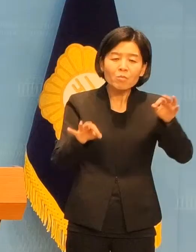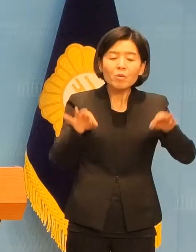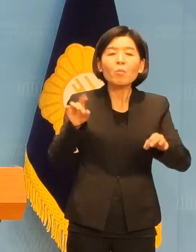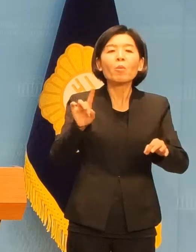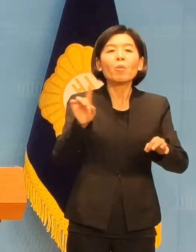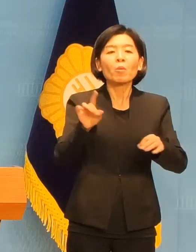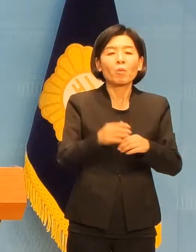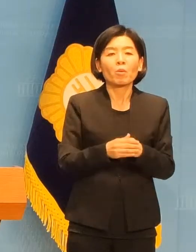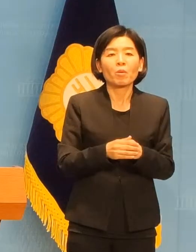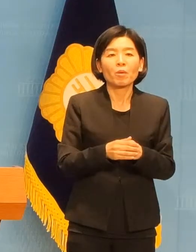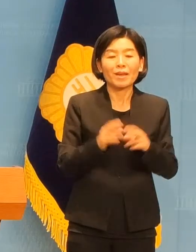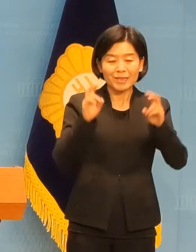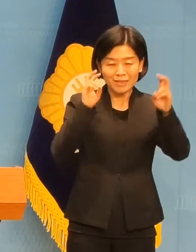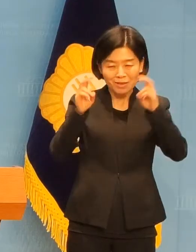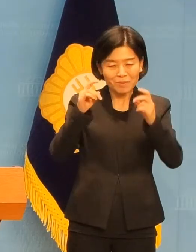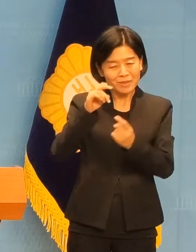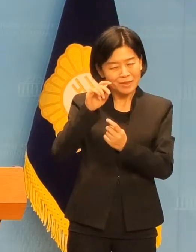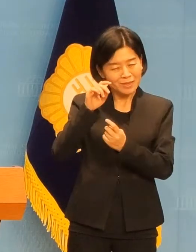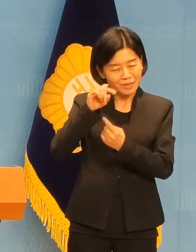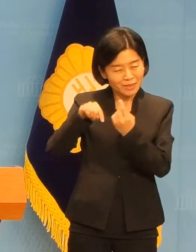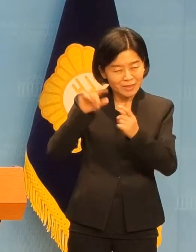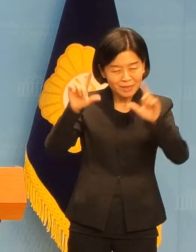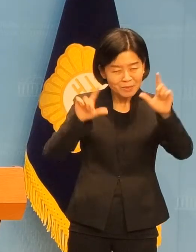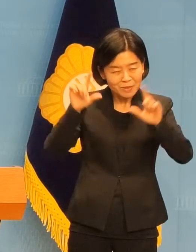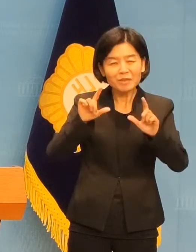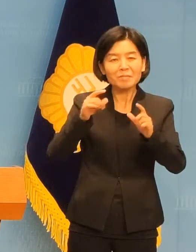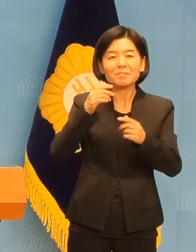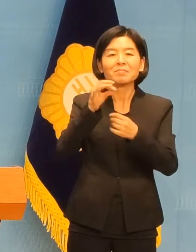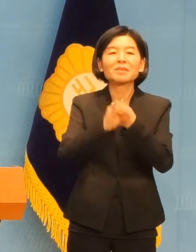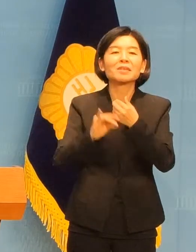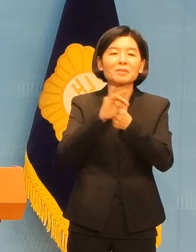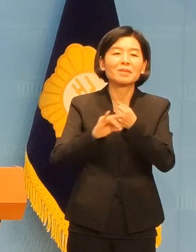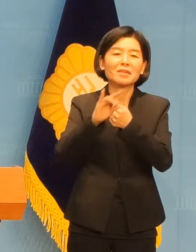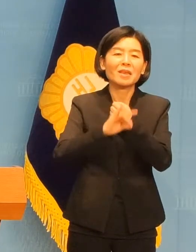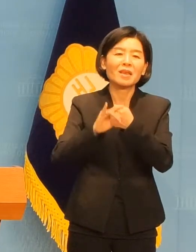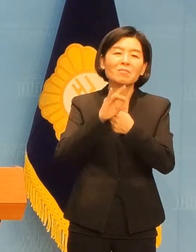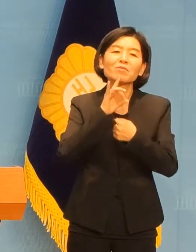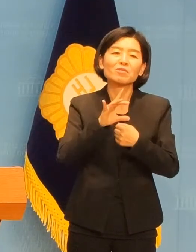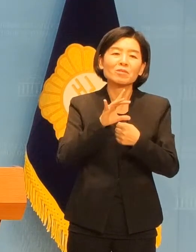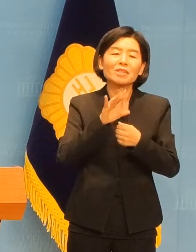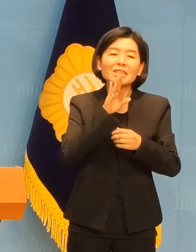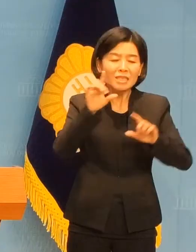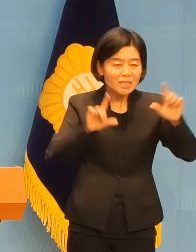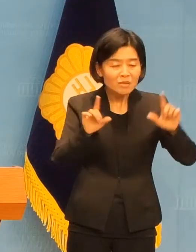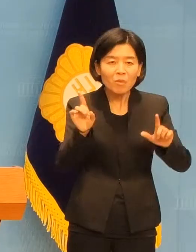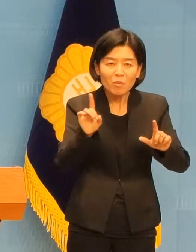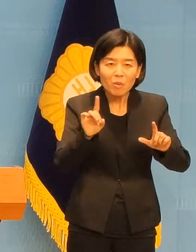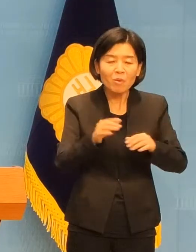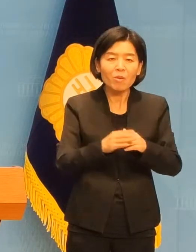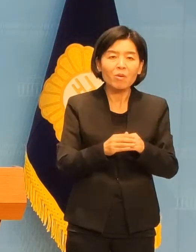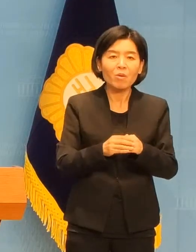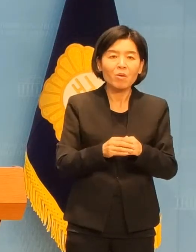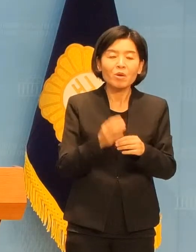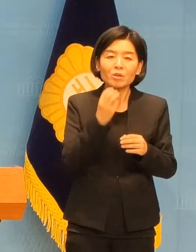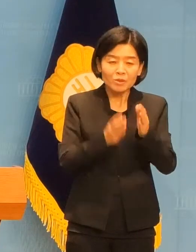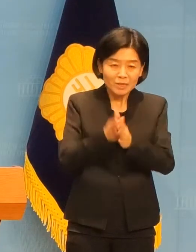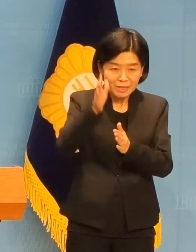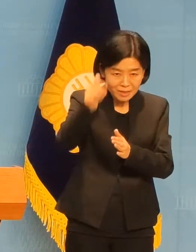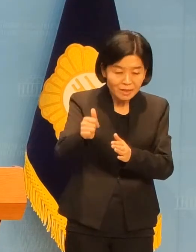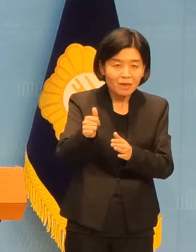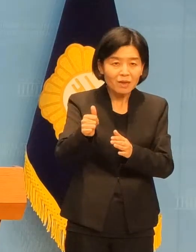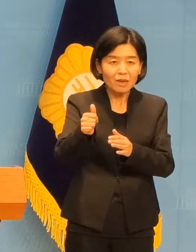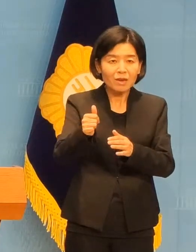핑계이고 영상을 통해 드러날 또 다른 진실이 있는 것 아닙니까? 오세훈 시장과 서울시,